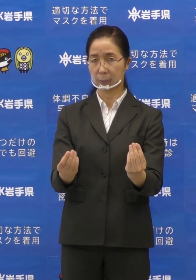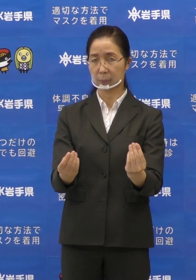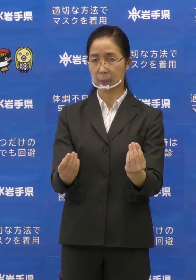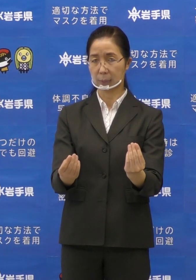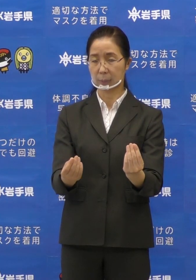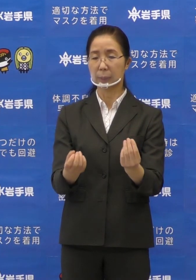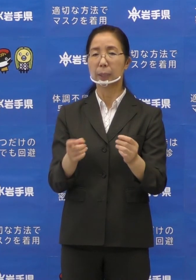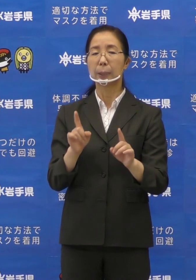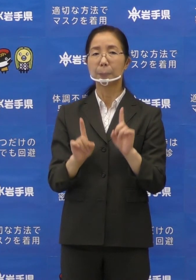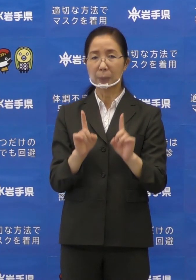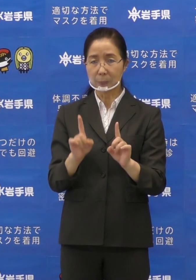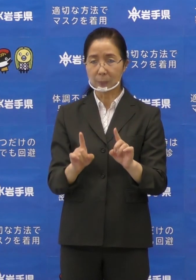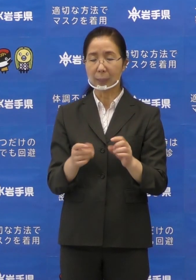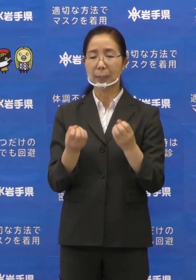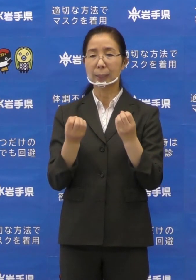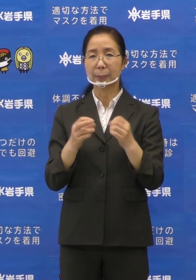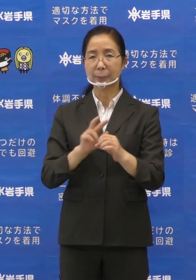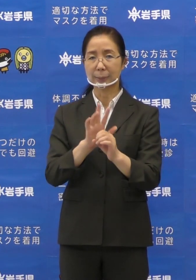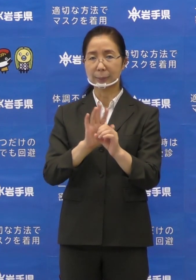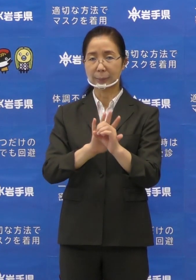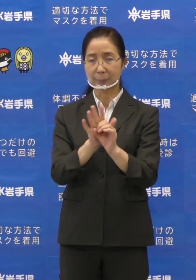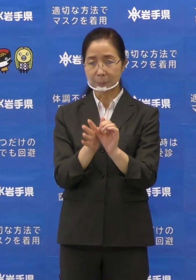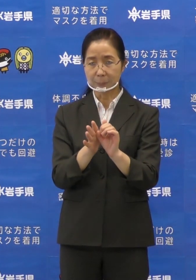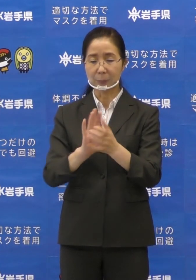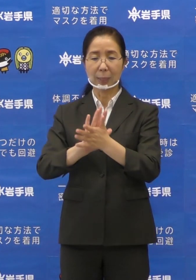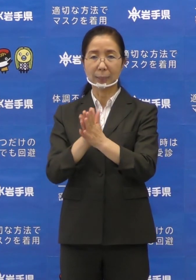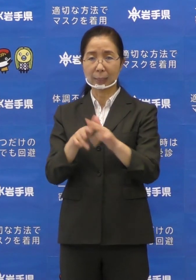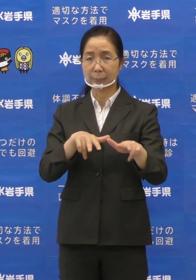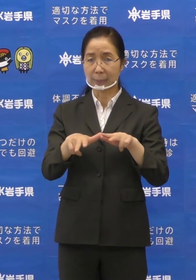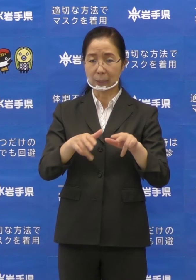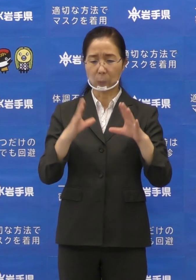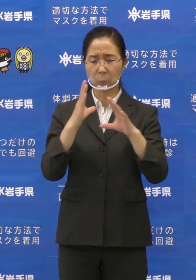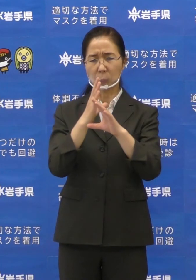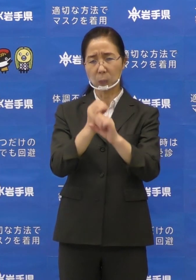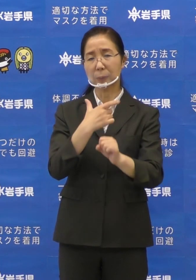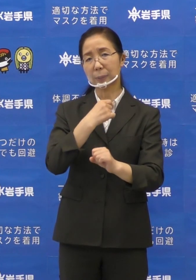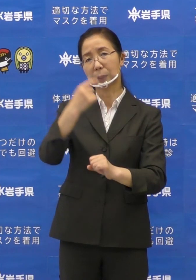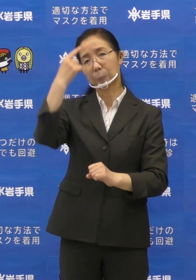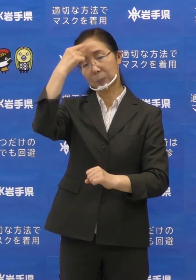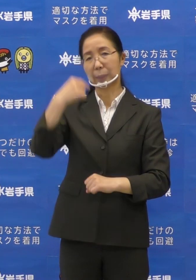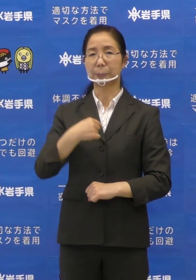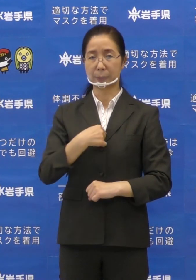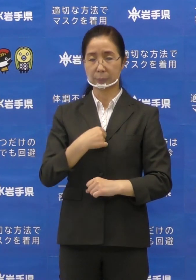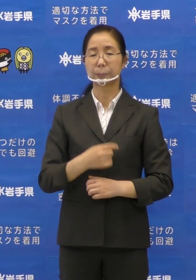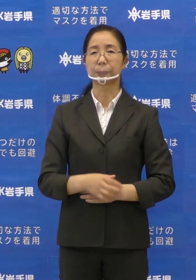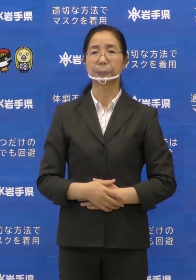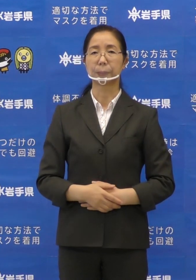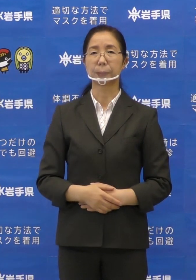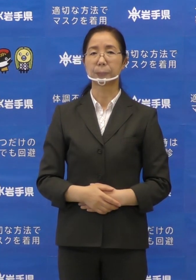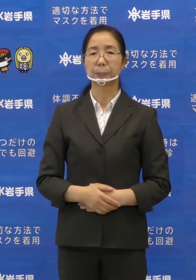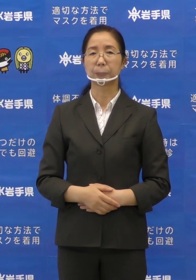新型コロナウイルス対策県政の方に集中していきたいと思います。